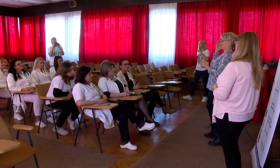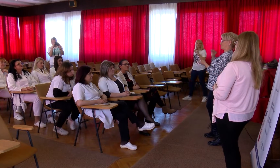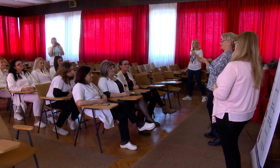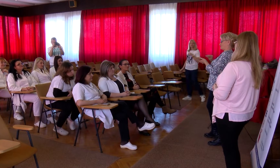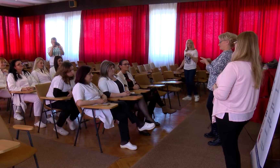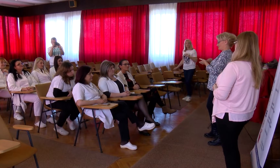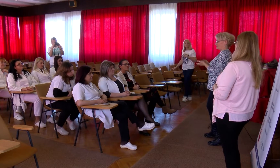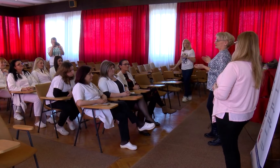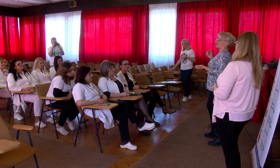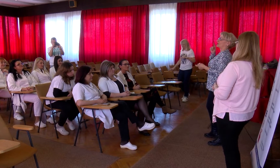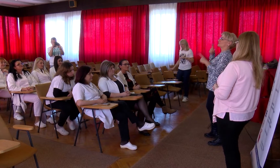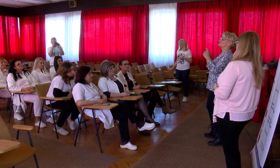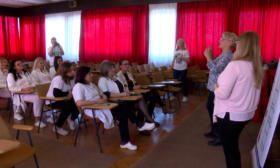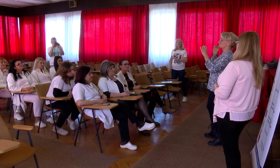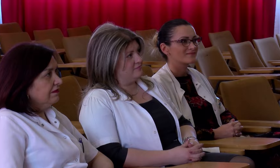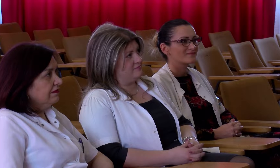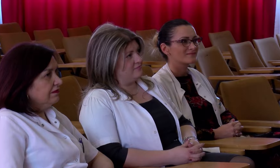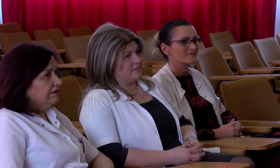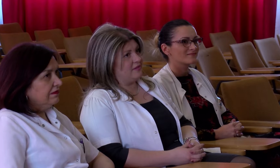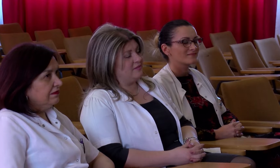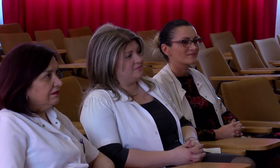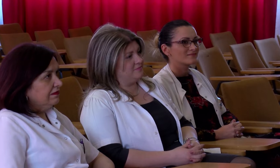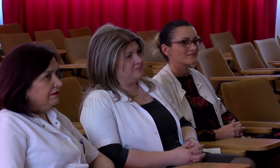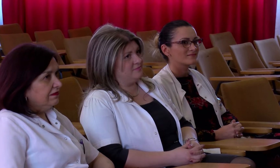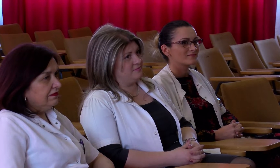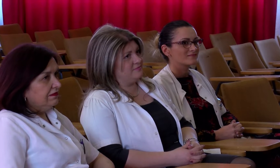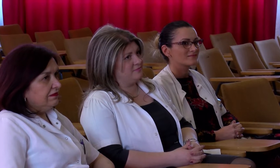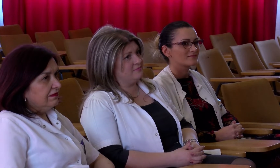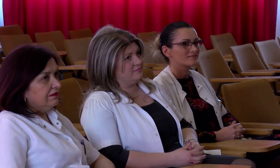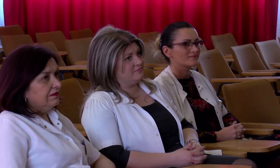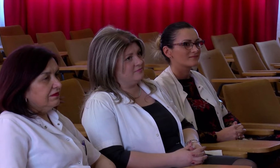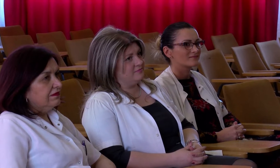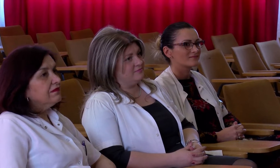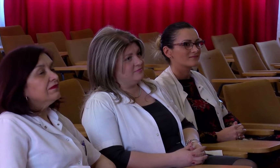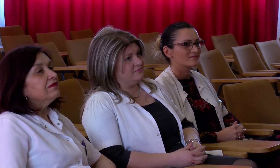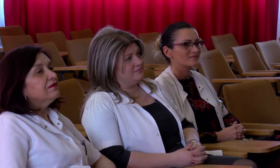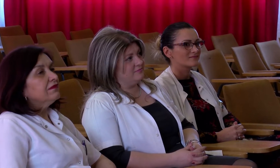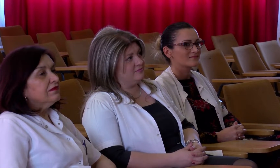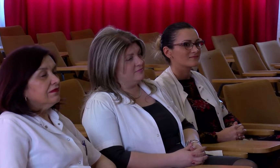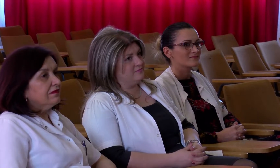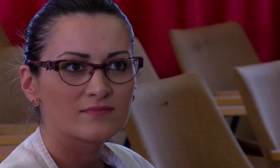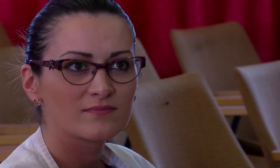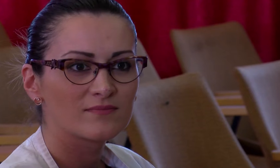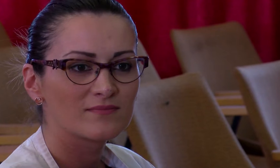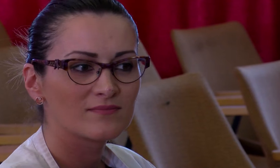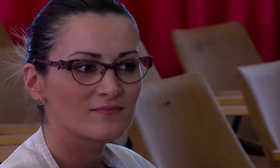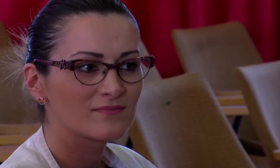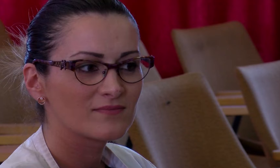se suočavaju gluvi i nagluvi u zdravstvu, naučili su kako da ih se ophode prema gluvima, kako bi se osiguralo kvalitetno lečenje i pristupačno